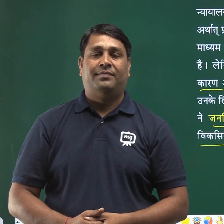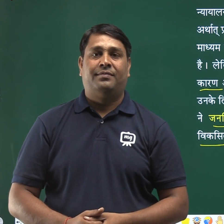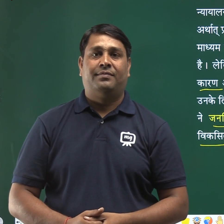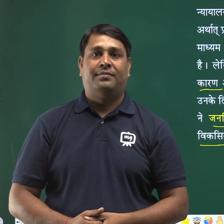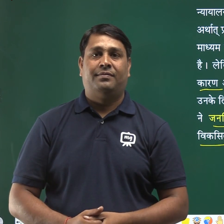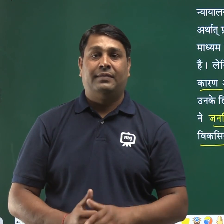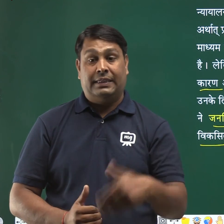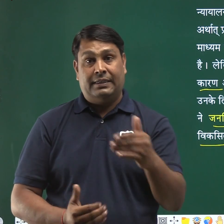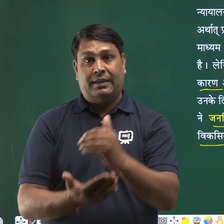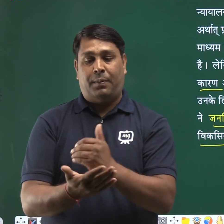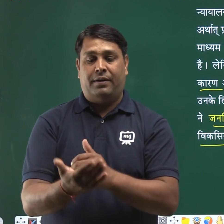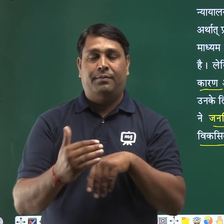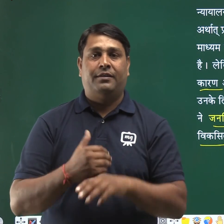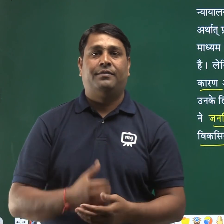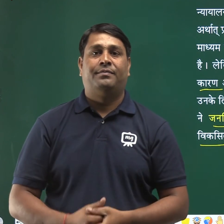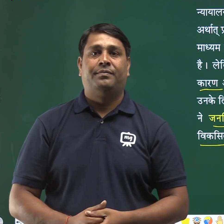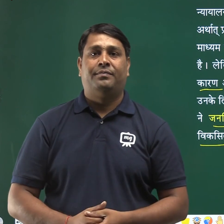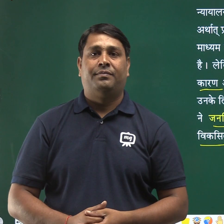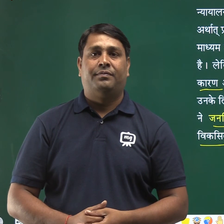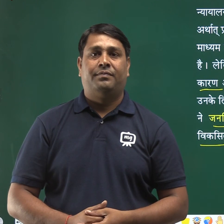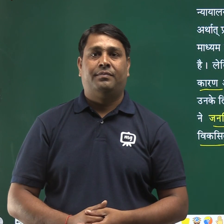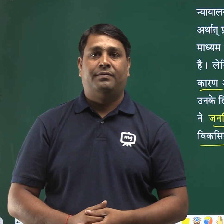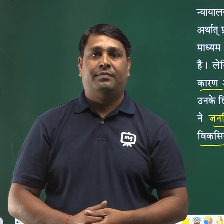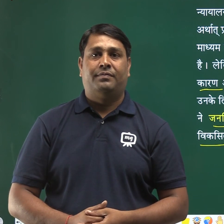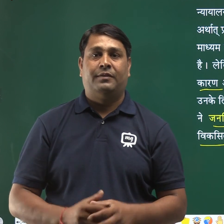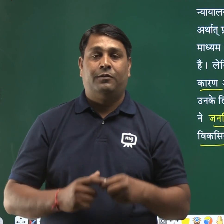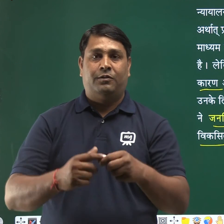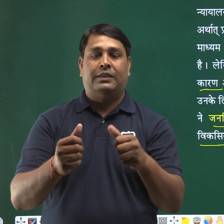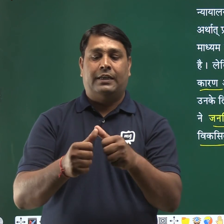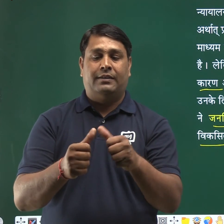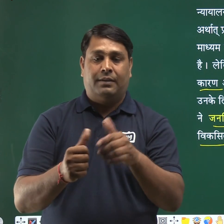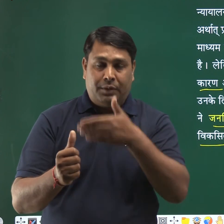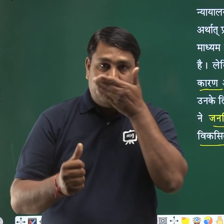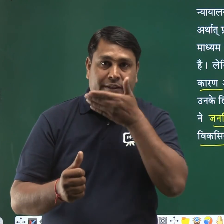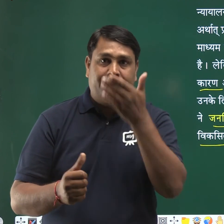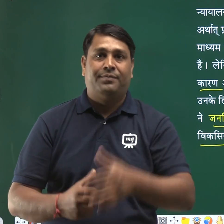इसका आगे के भाग में हम प्रश्न उत्तर करवाएंगे।